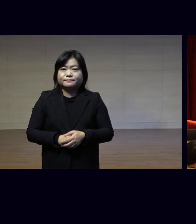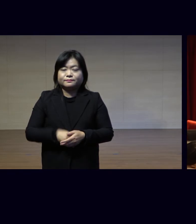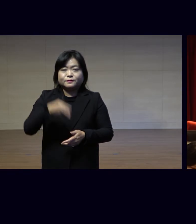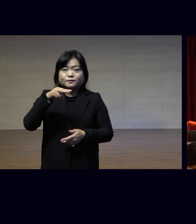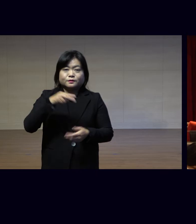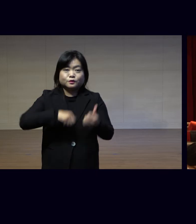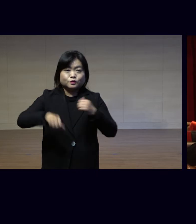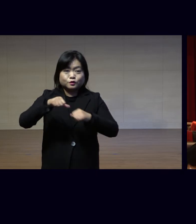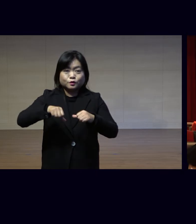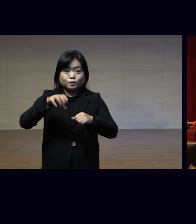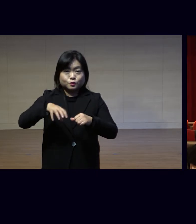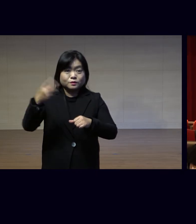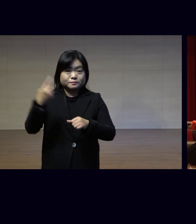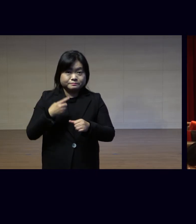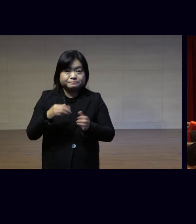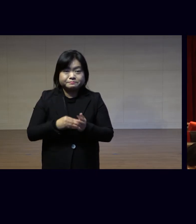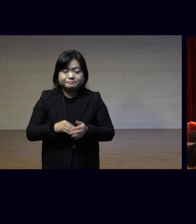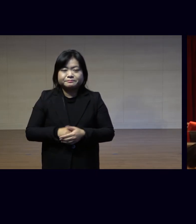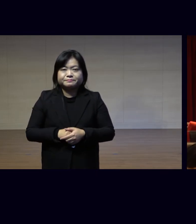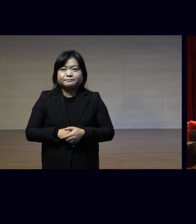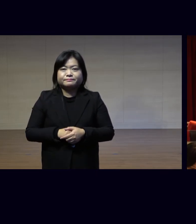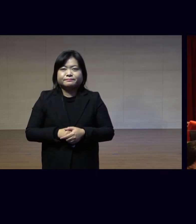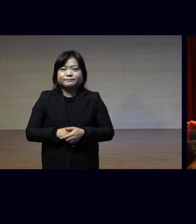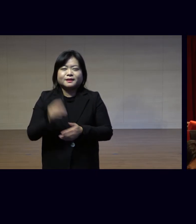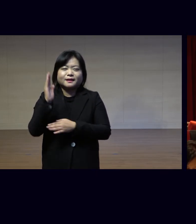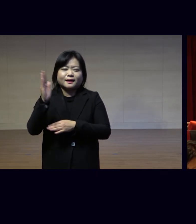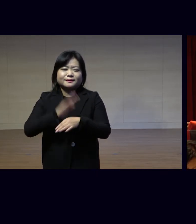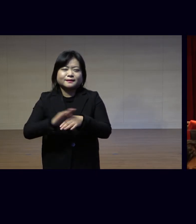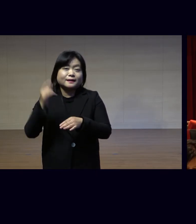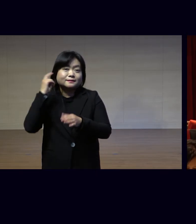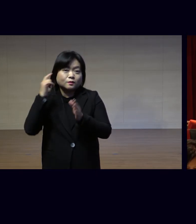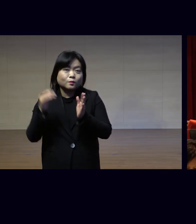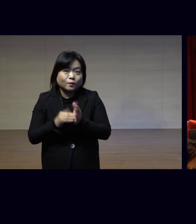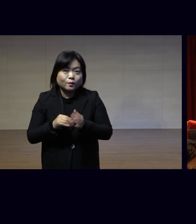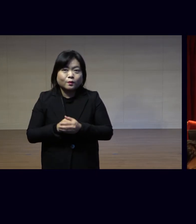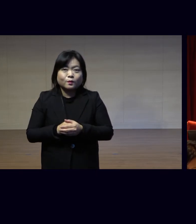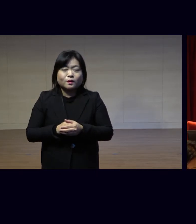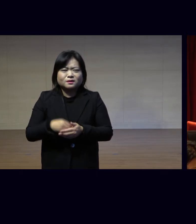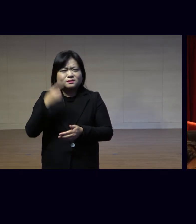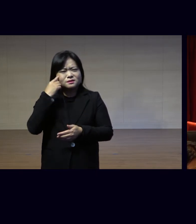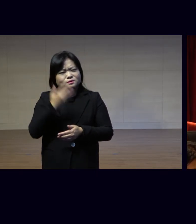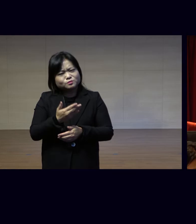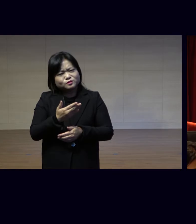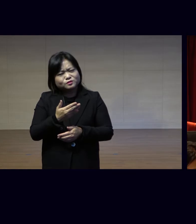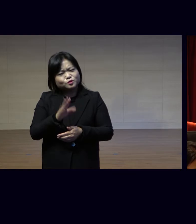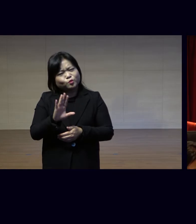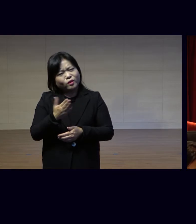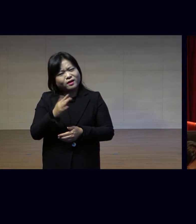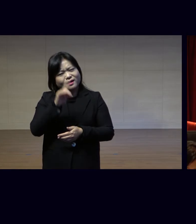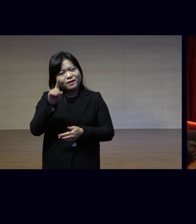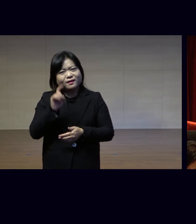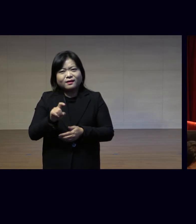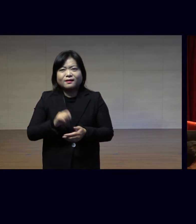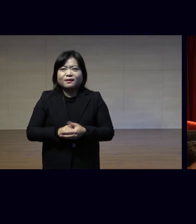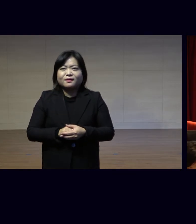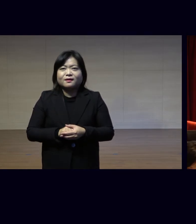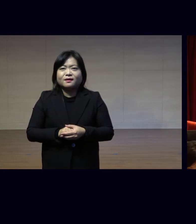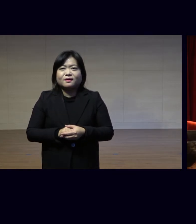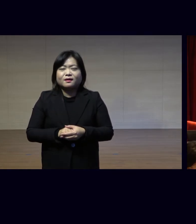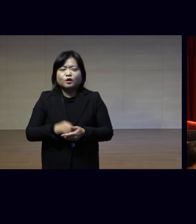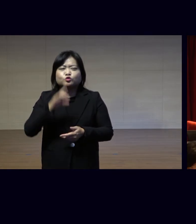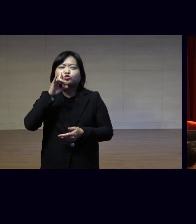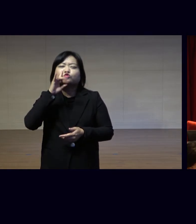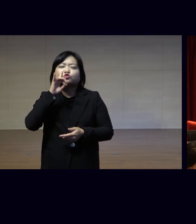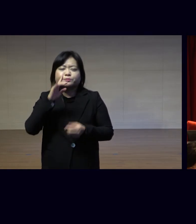투성구에 사는 김일련입니다. 강의 잘 들었고요. 이 질문이 될라는지는 모르겠는데 궁금해서